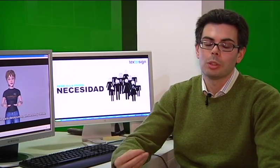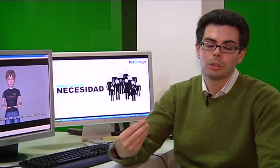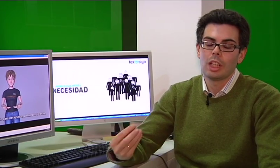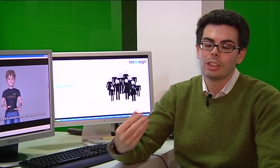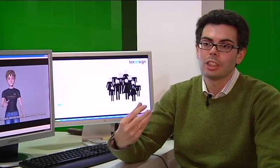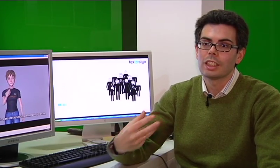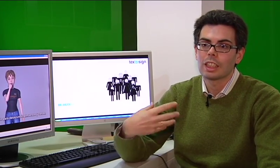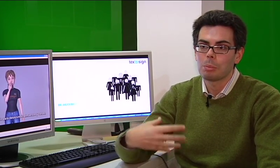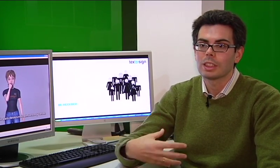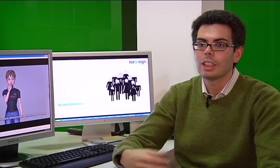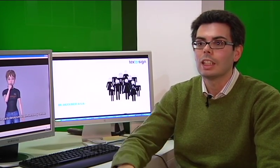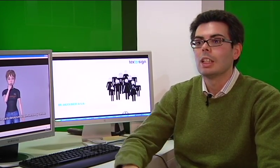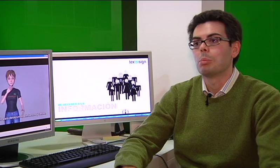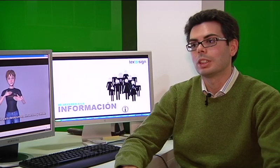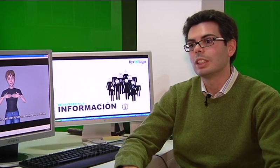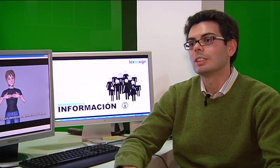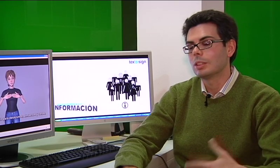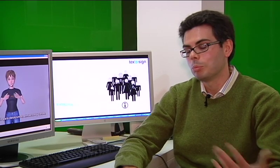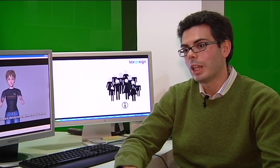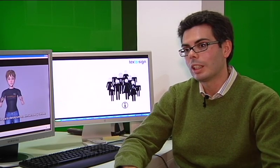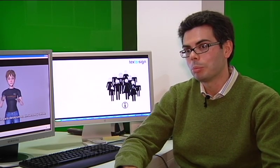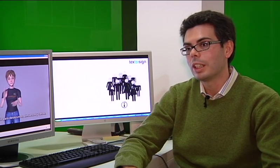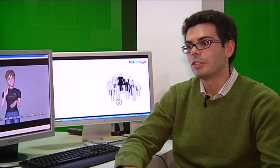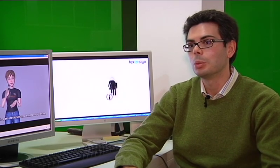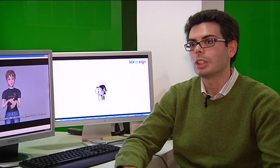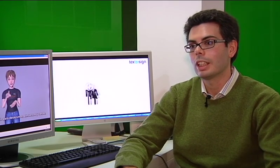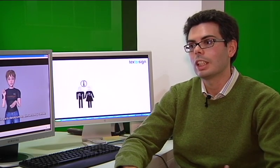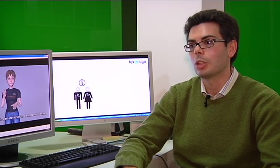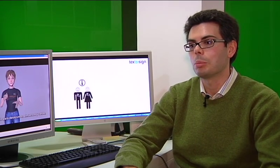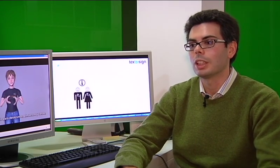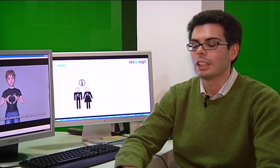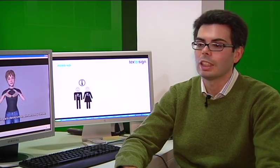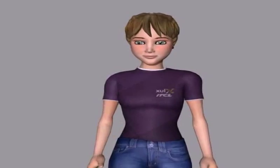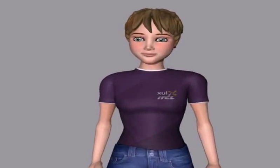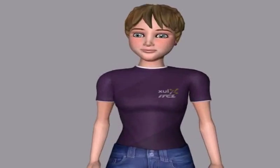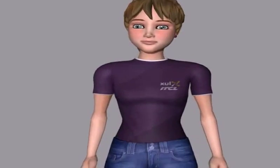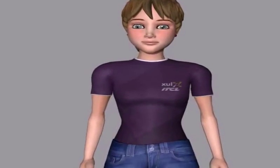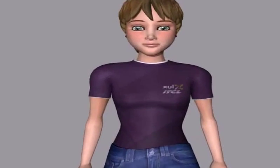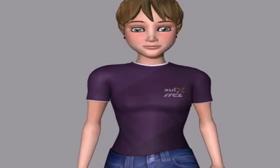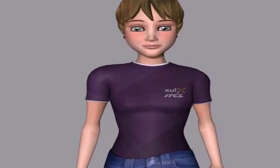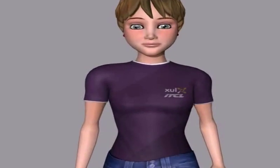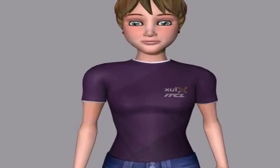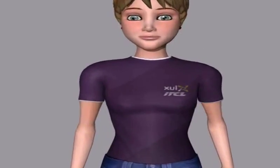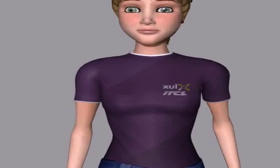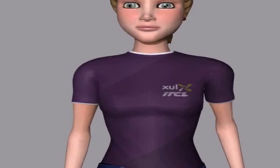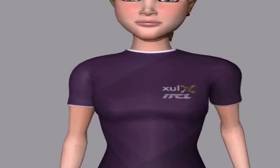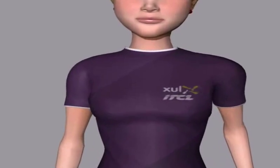al no tener esa capacidad, pues tienen más dificultades a la hora de aprender a leer. Y por eso nació Maya, esa simpática